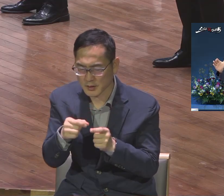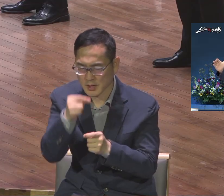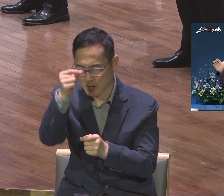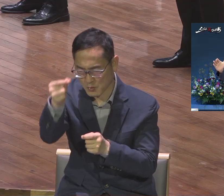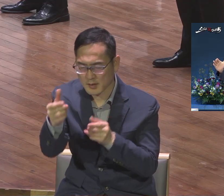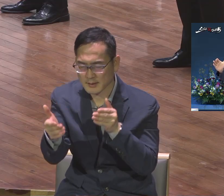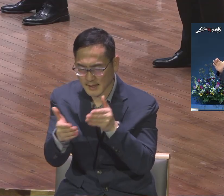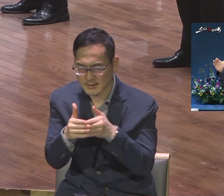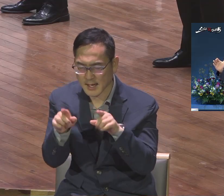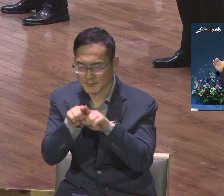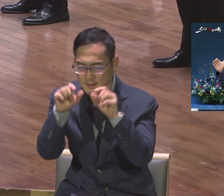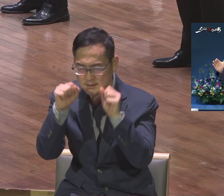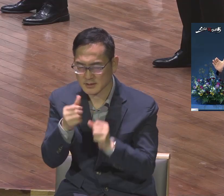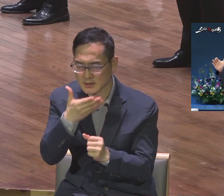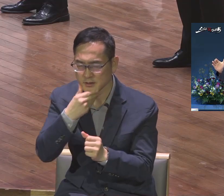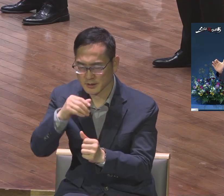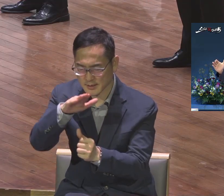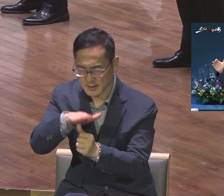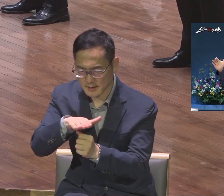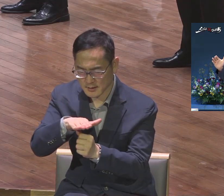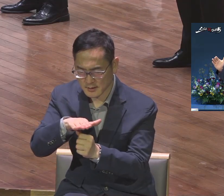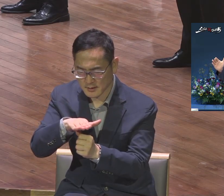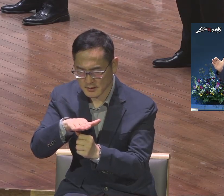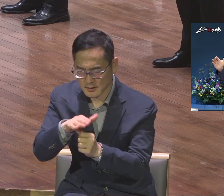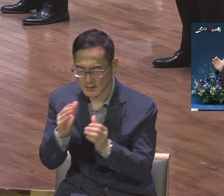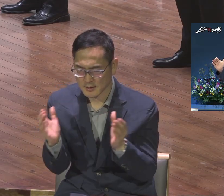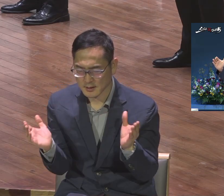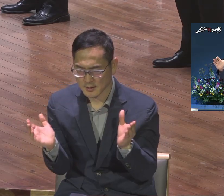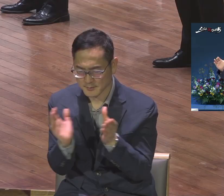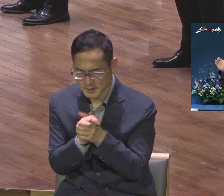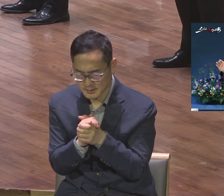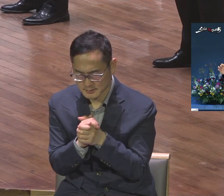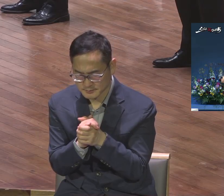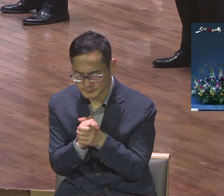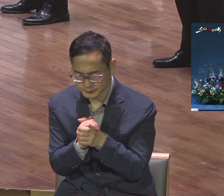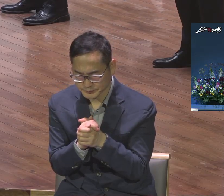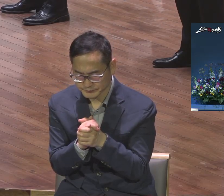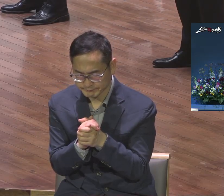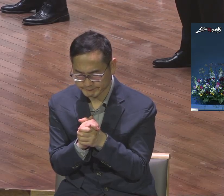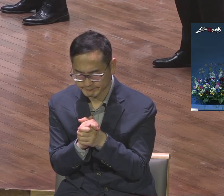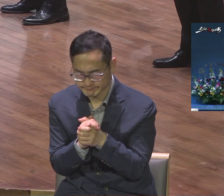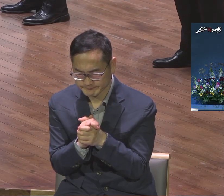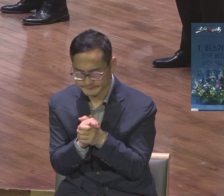영원까지 항상 함께 계실지어다. 아멘.